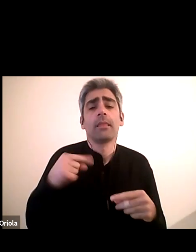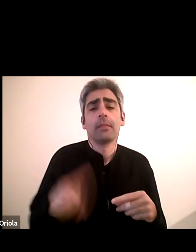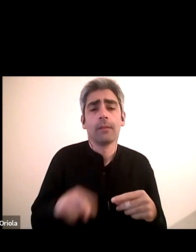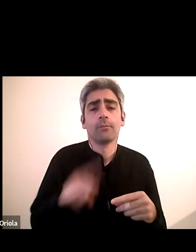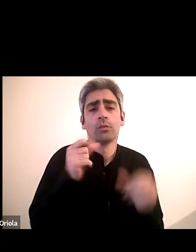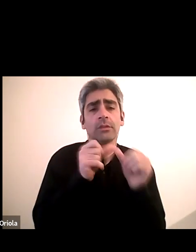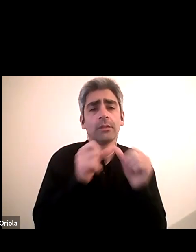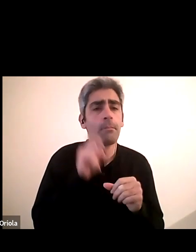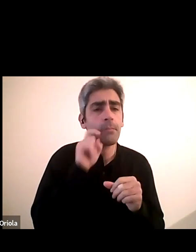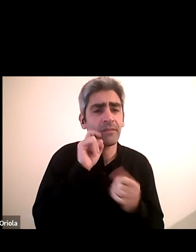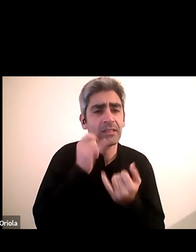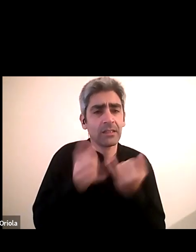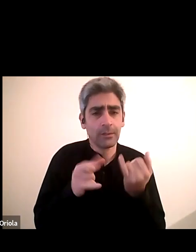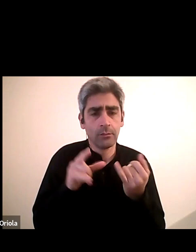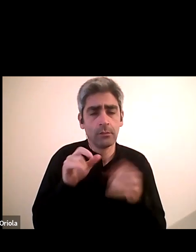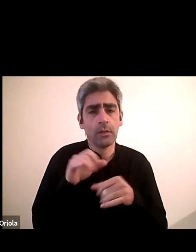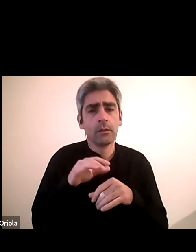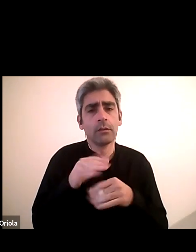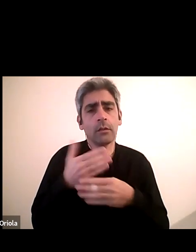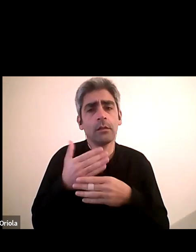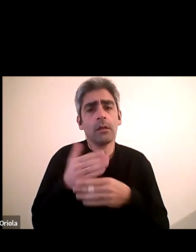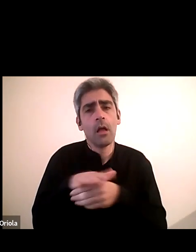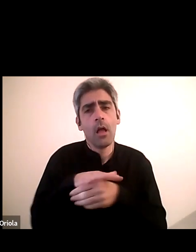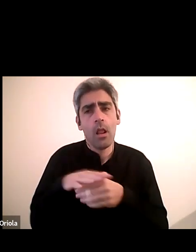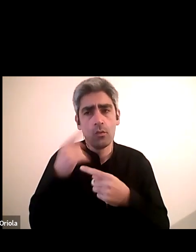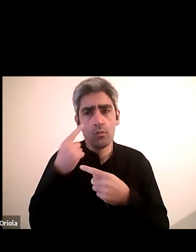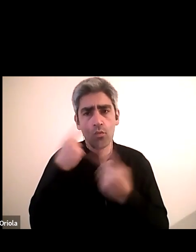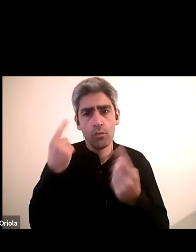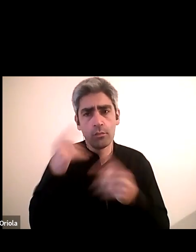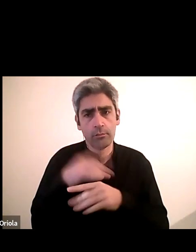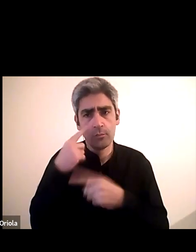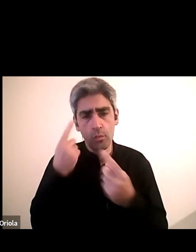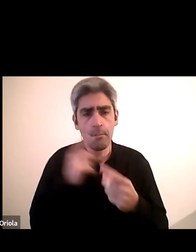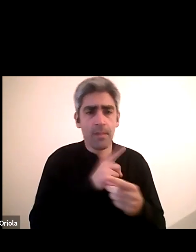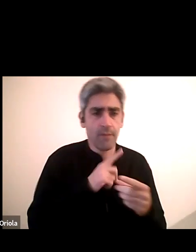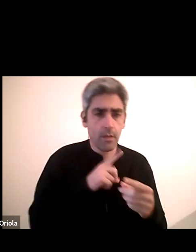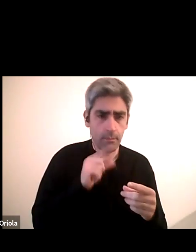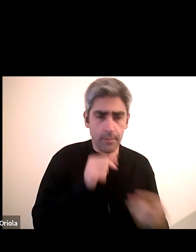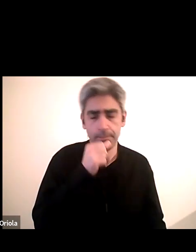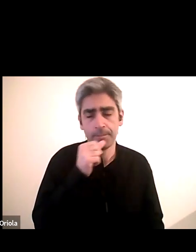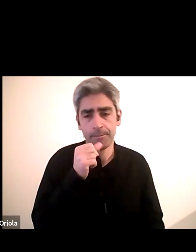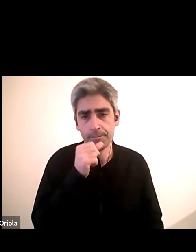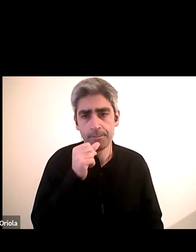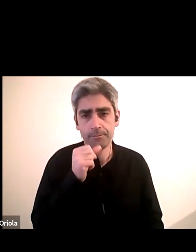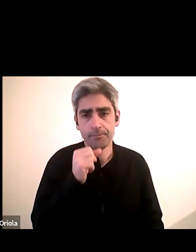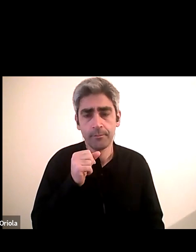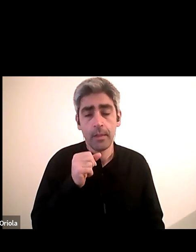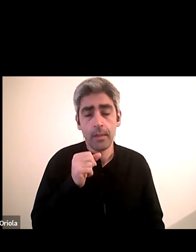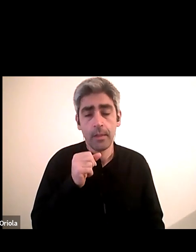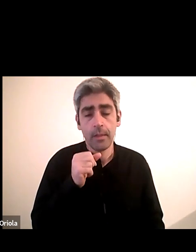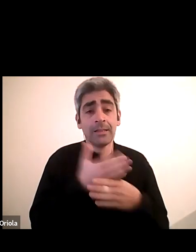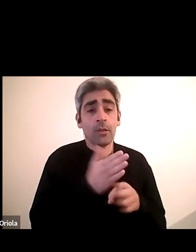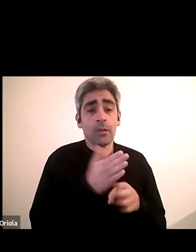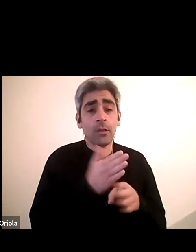de prevenção de riscos no setor público e no setor privado. Sendo que o do setor